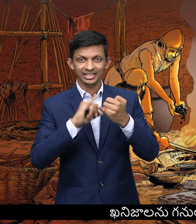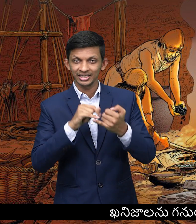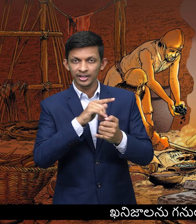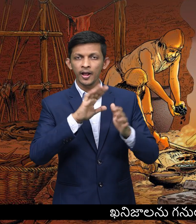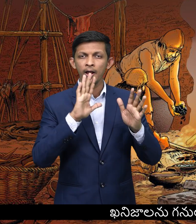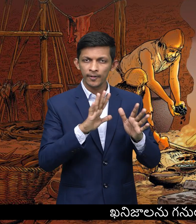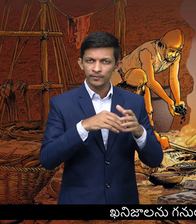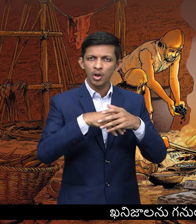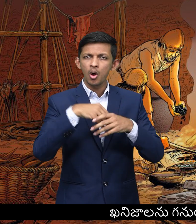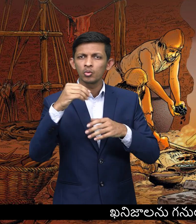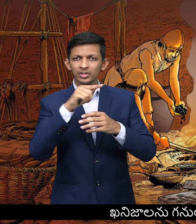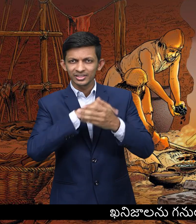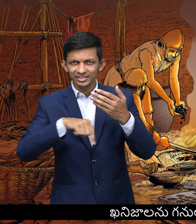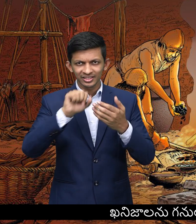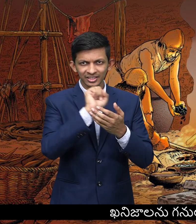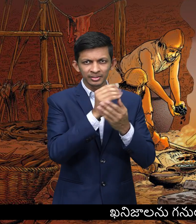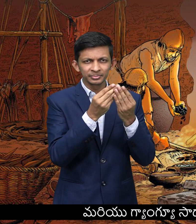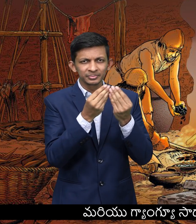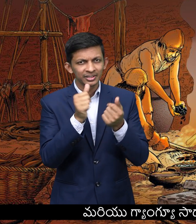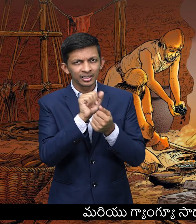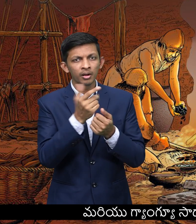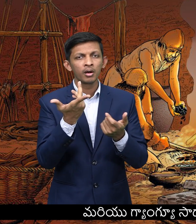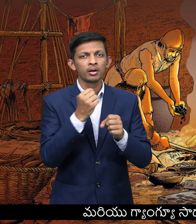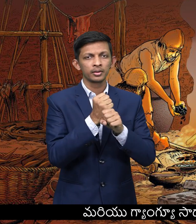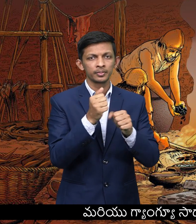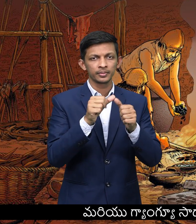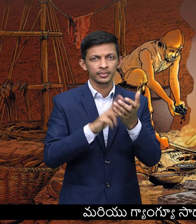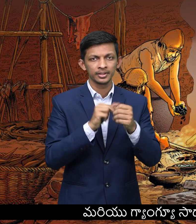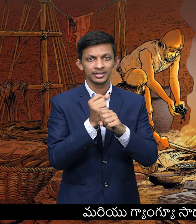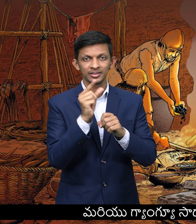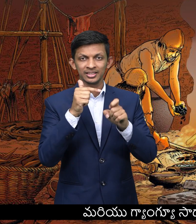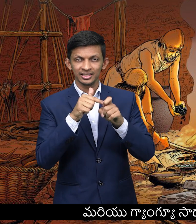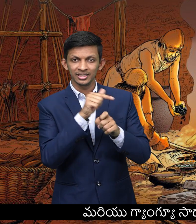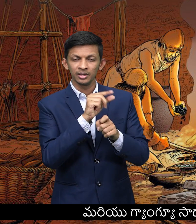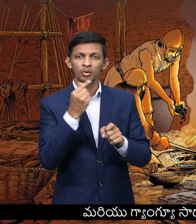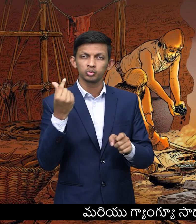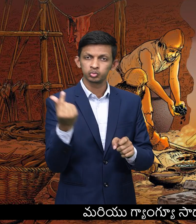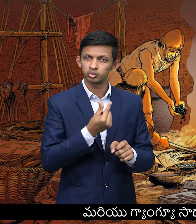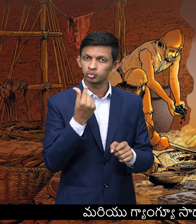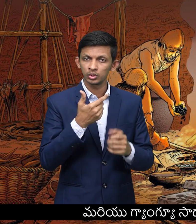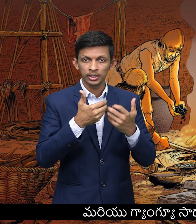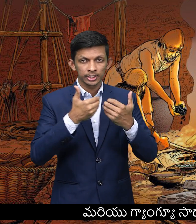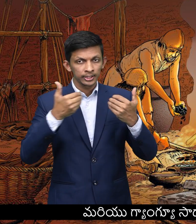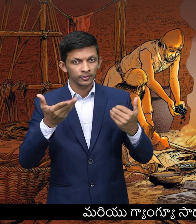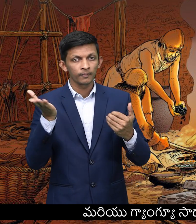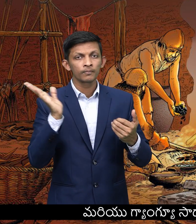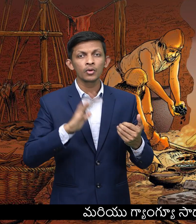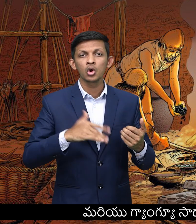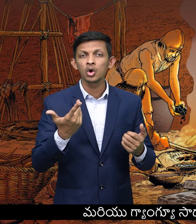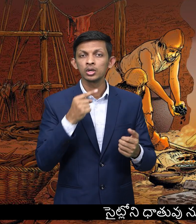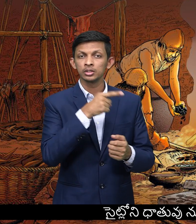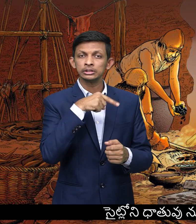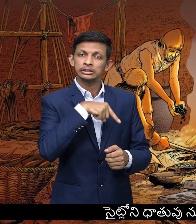ఖనిజాలను గనుల నుండి బయటకు తీస్తారు మరియు గ్యాంగ్యూ సాధారణంగా వివిధ పద్ధతుల